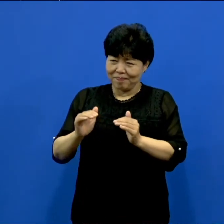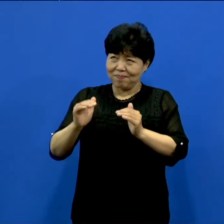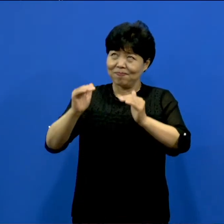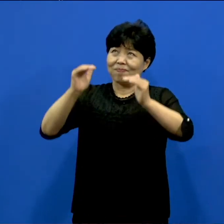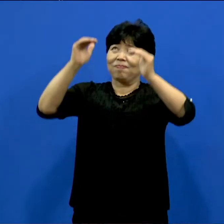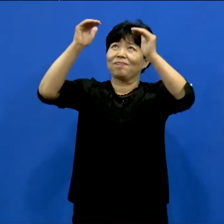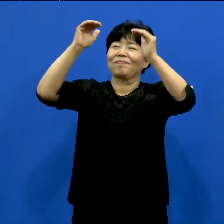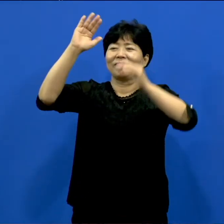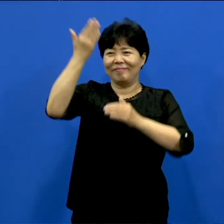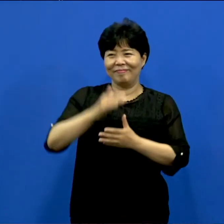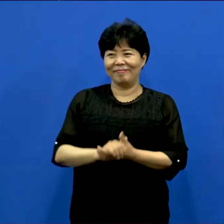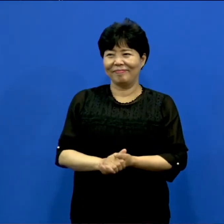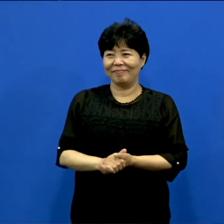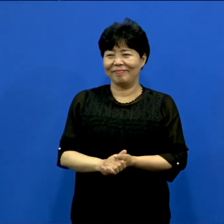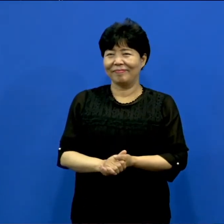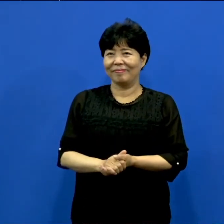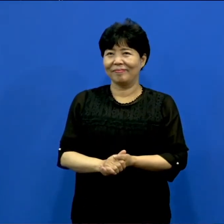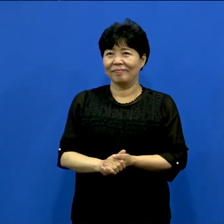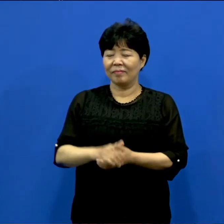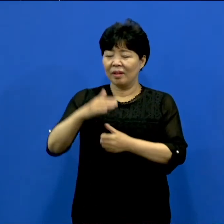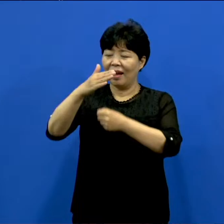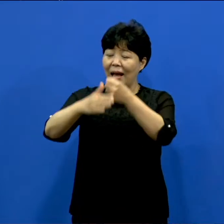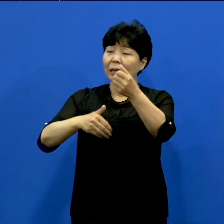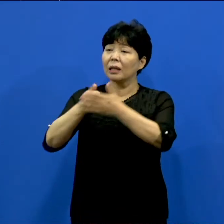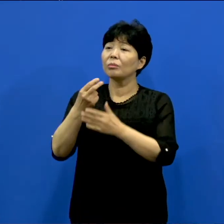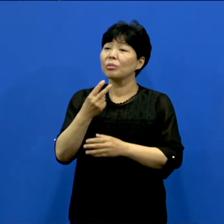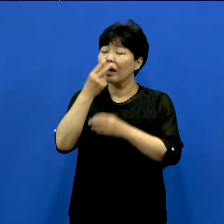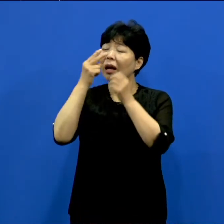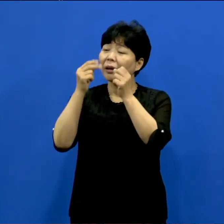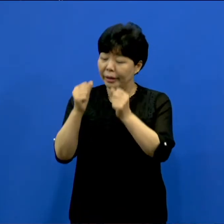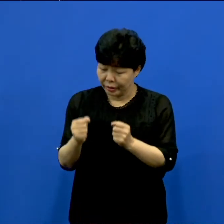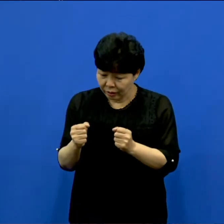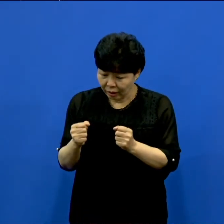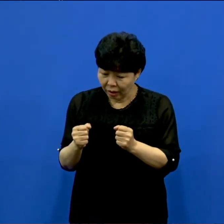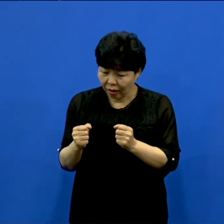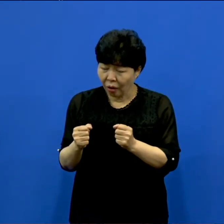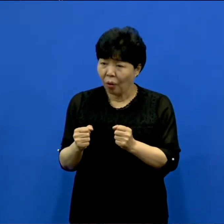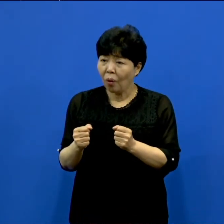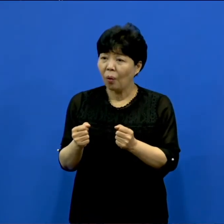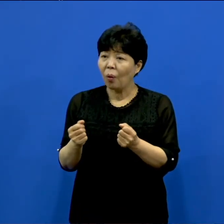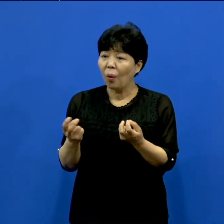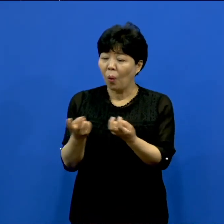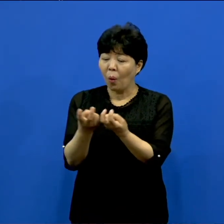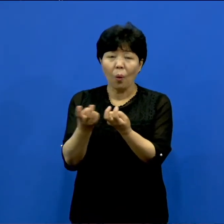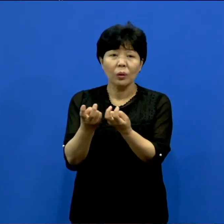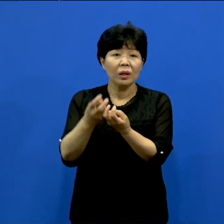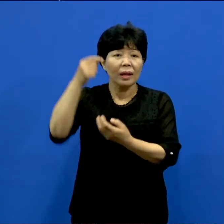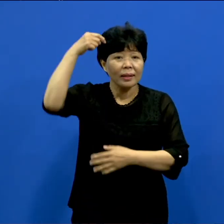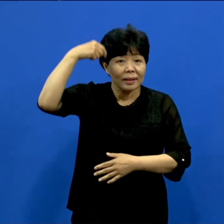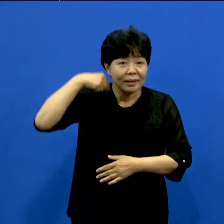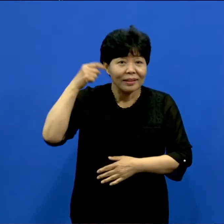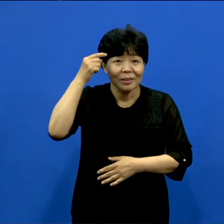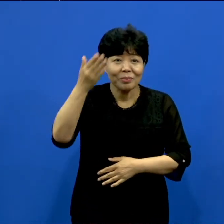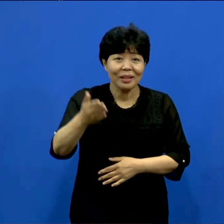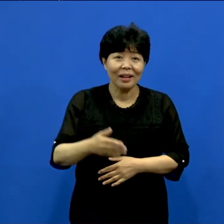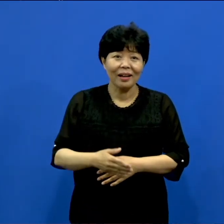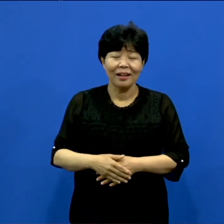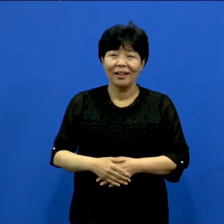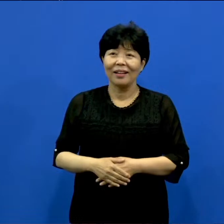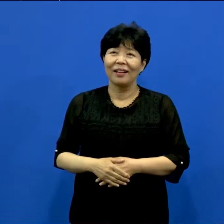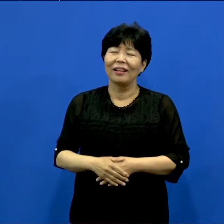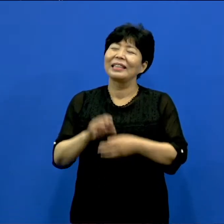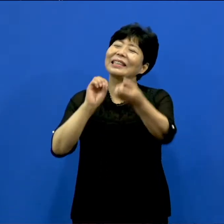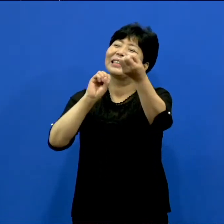하나님이 살아계시다 뭘 느껴요? 기도 응답을 통해서. 어떤 데는 너무 디테일한 것까지, 아주 작은